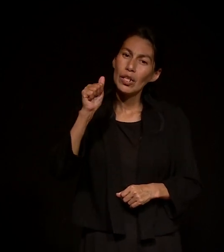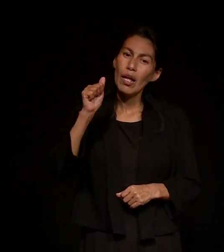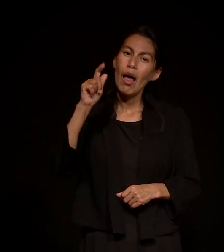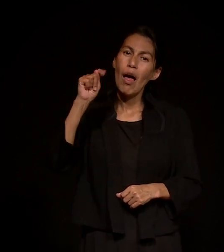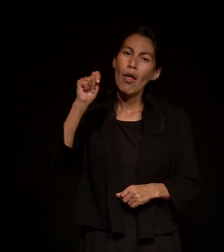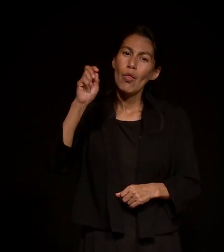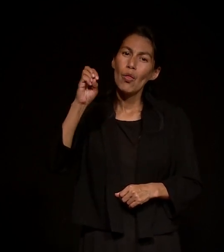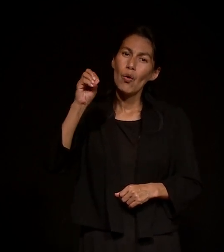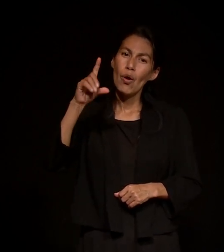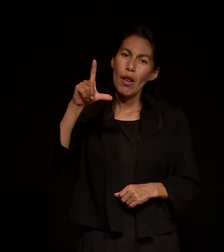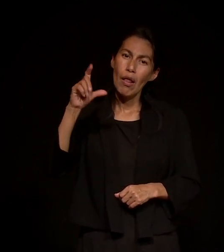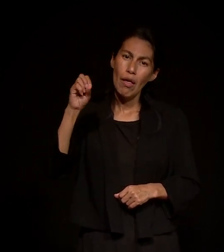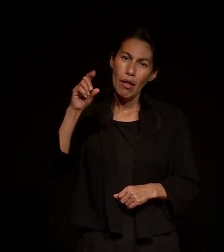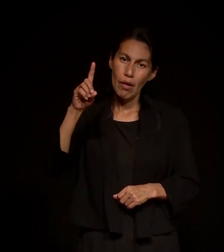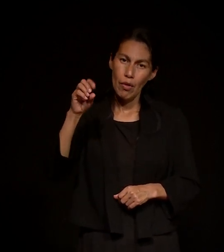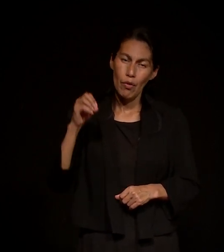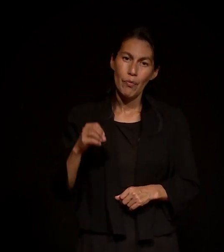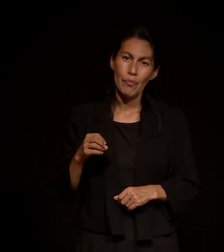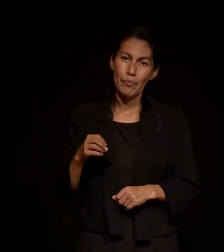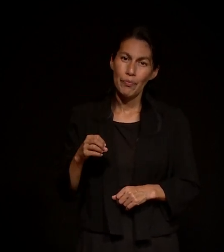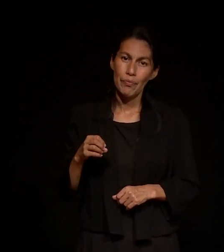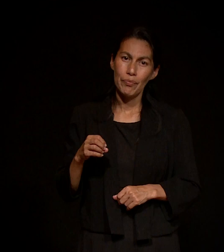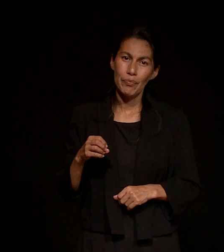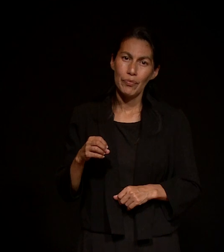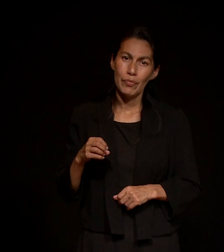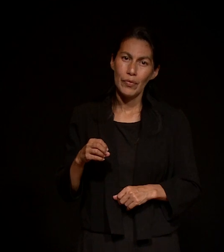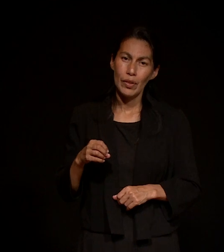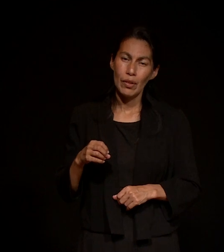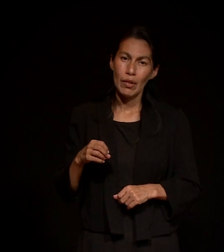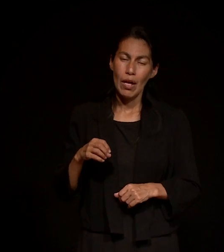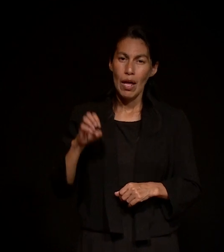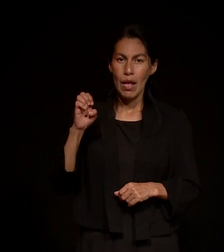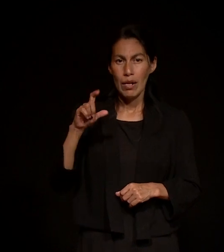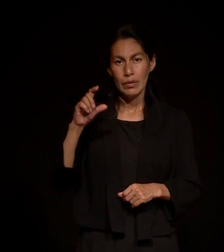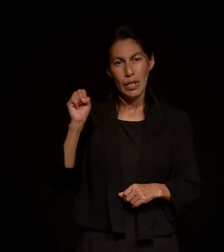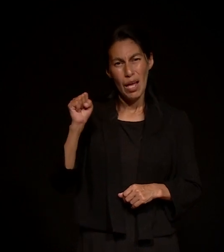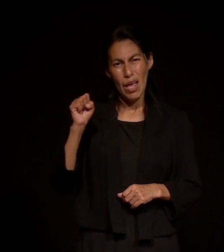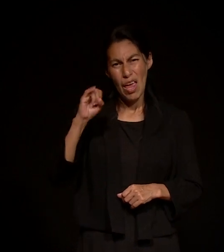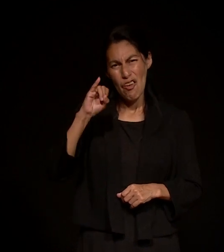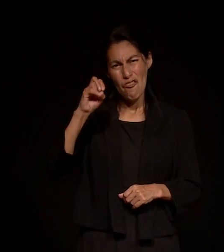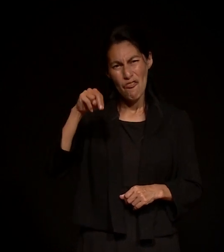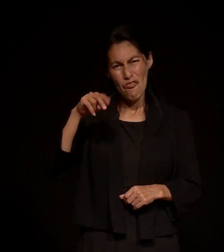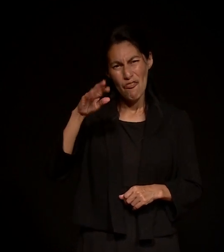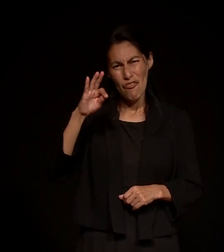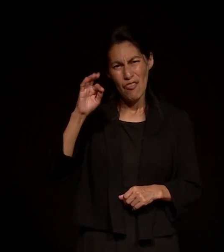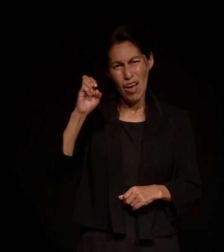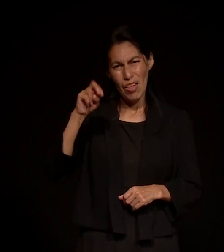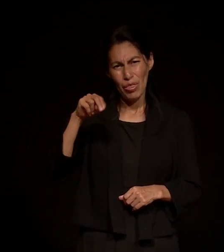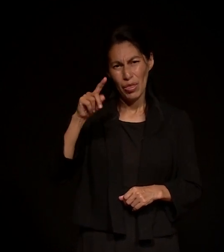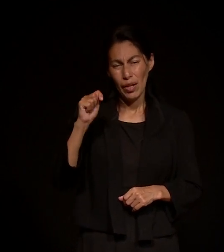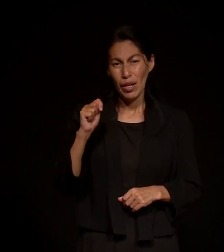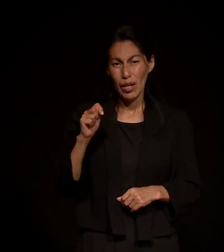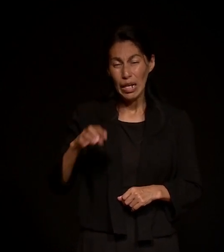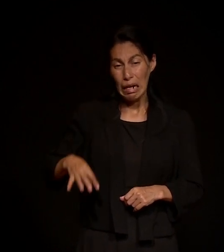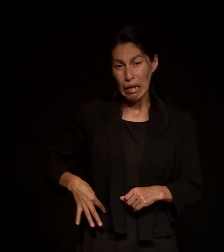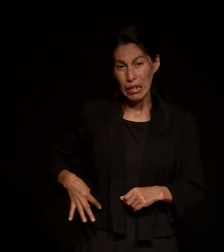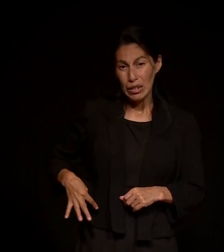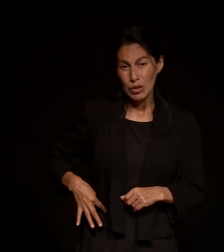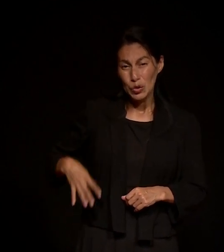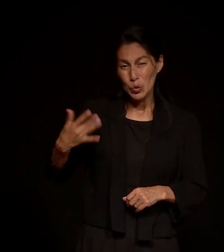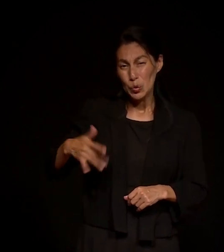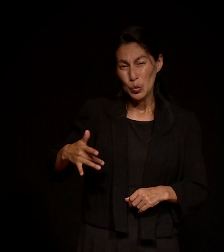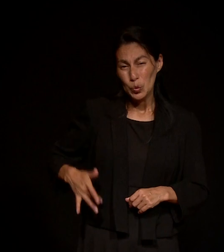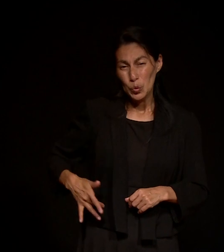Toledo dice, por favor, orar por mi amiga esta Estarte, mi infante, sin dañar un riñón y